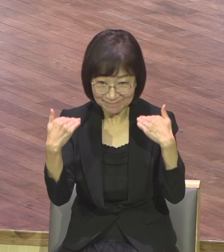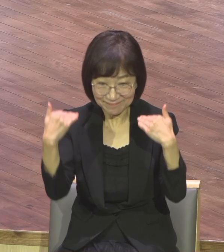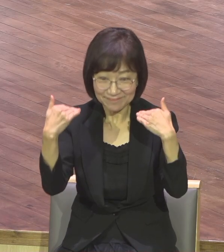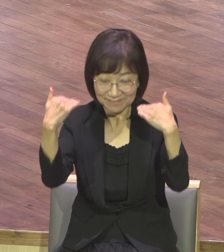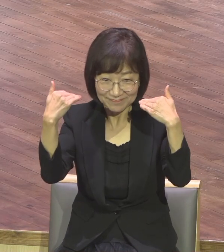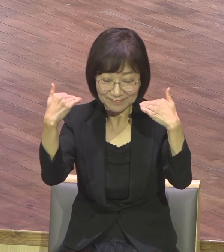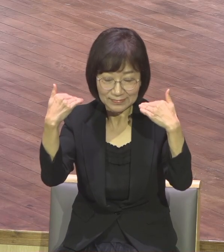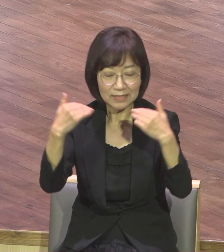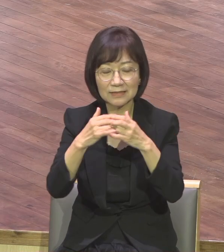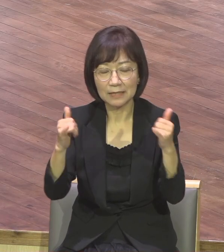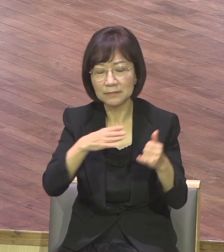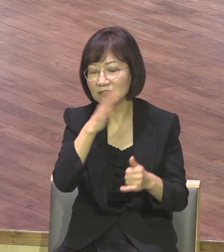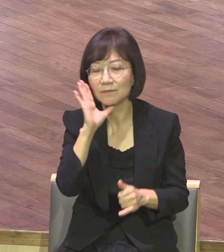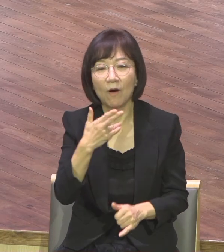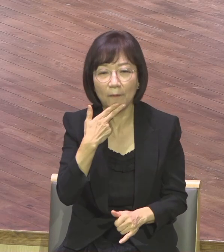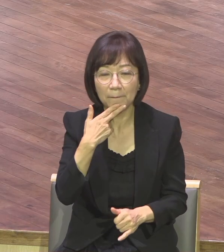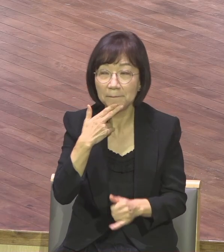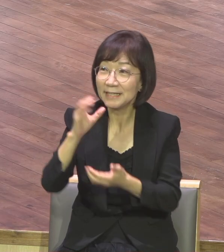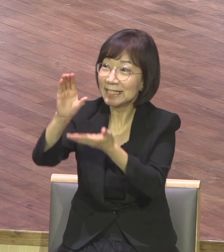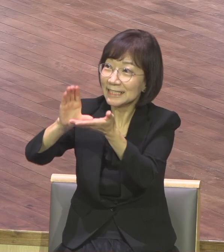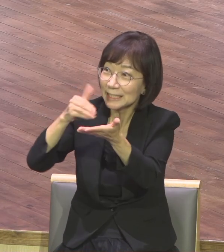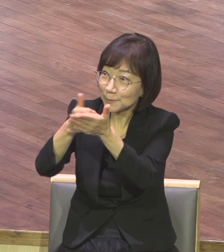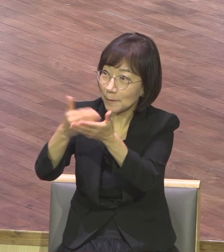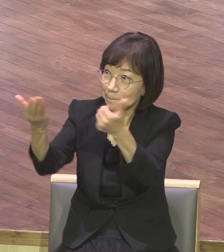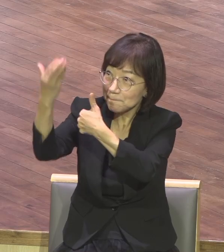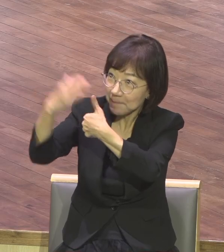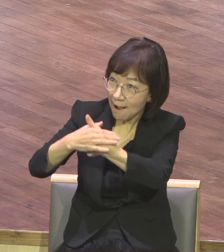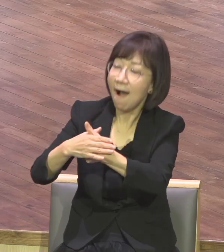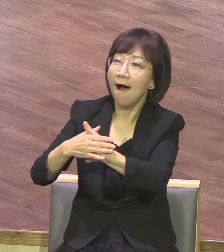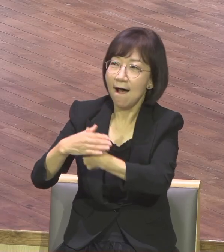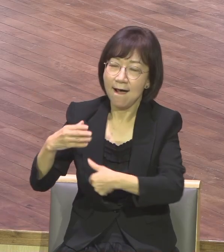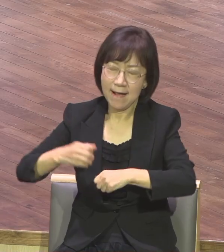24시 그리스도의 사명 가진 사람은 늙을 시간이 없어요.